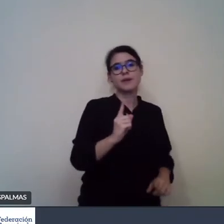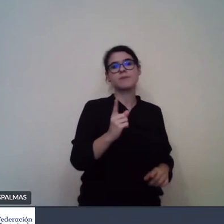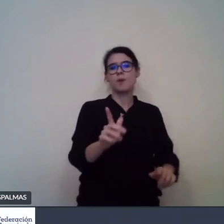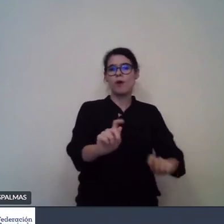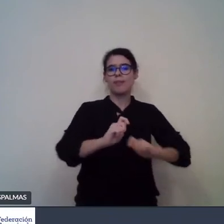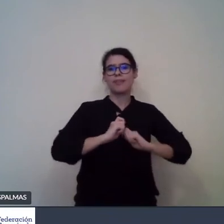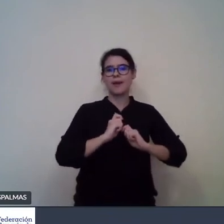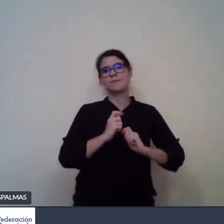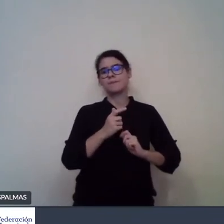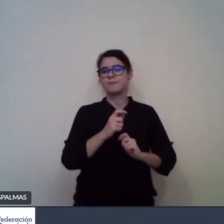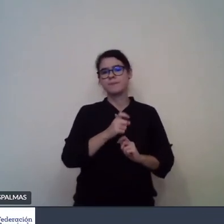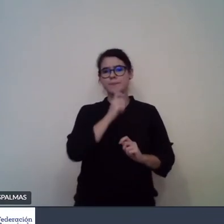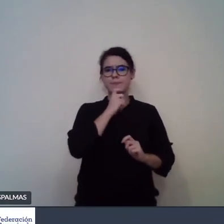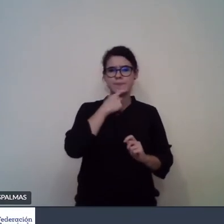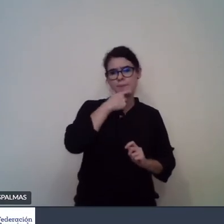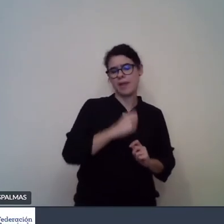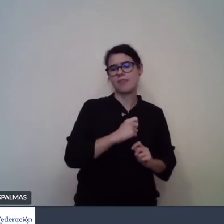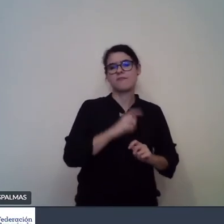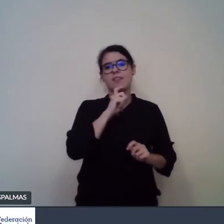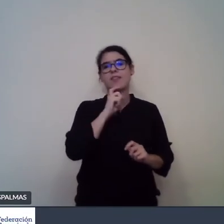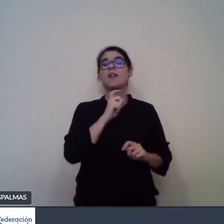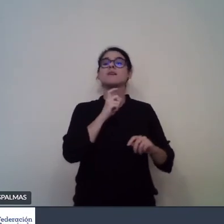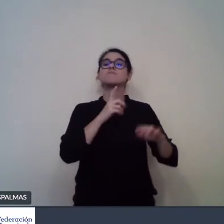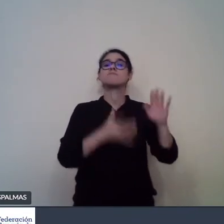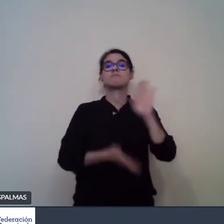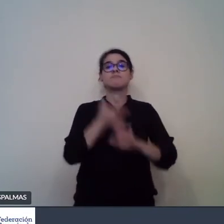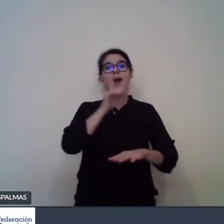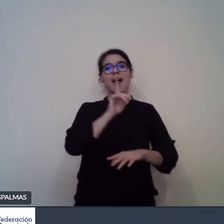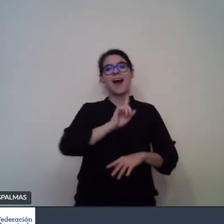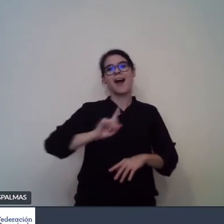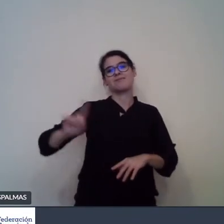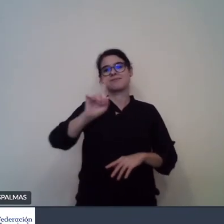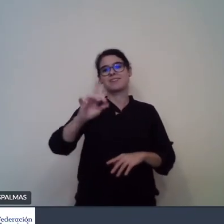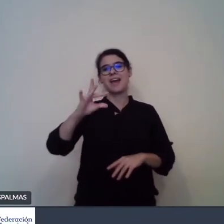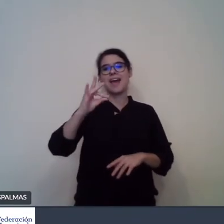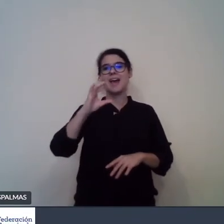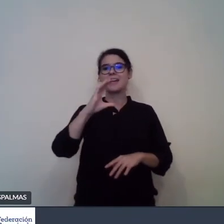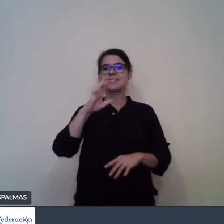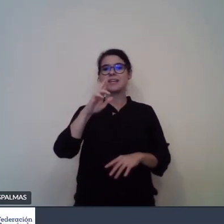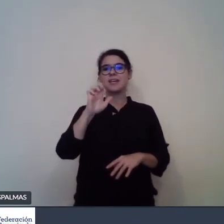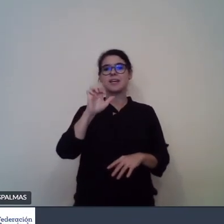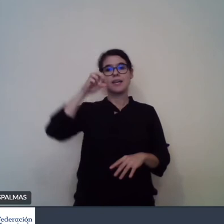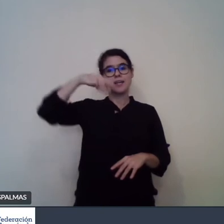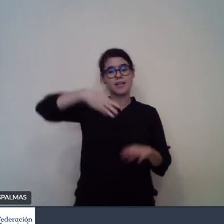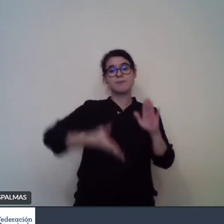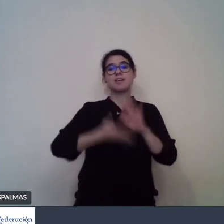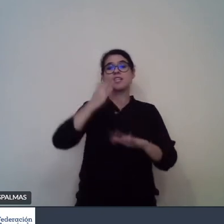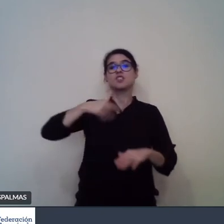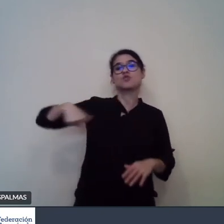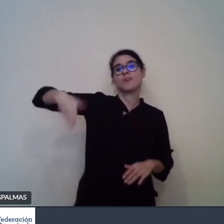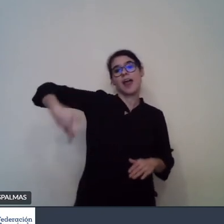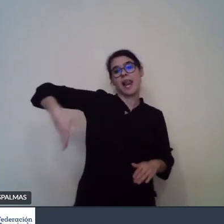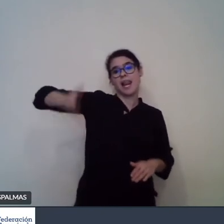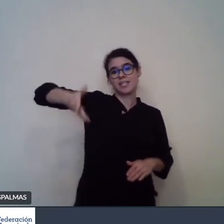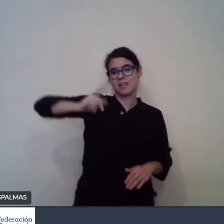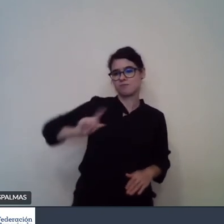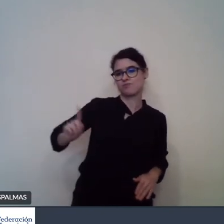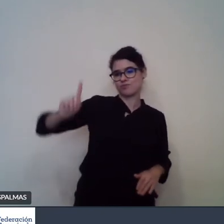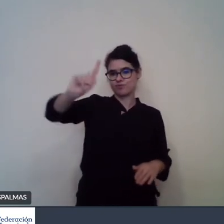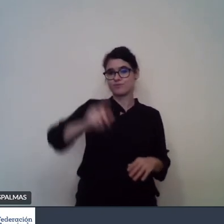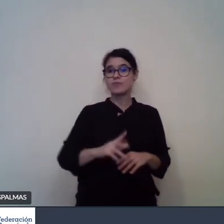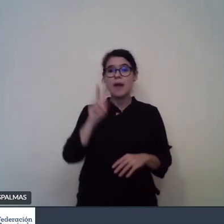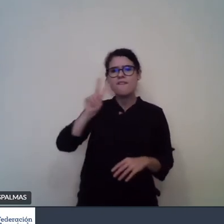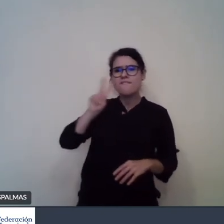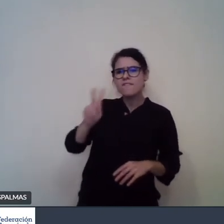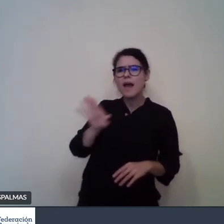Y subida al bloqueo directo lateral. Aquí tenemos de nuevo Este es uno de los triggers, por ejemplo, que mencionaba